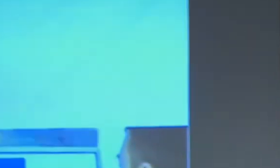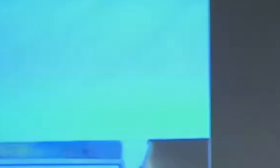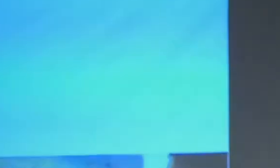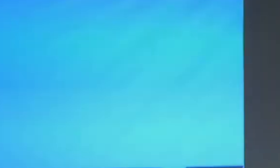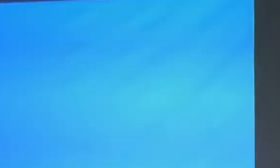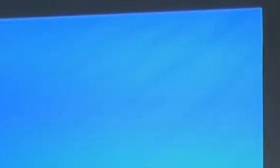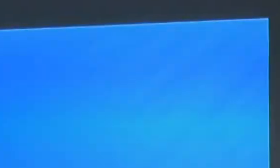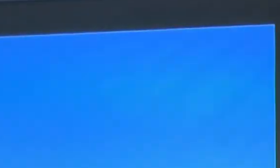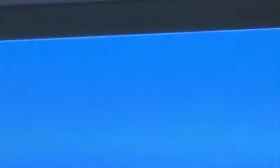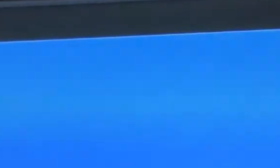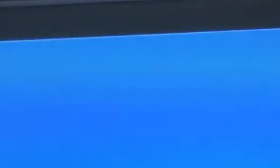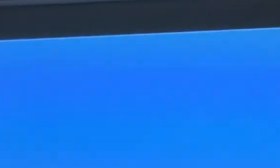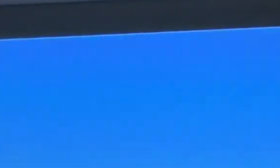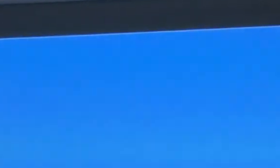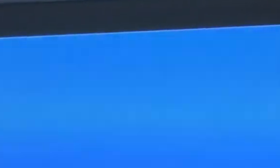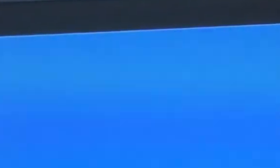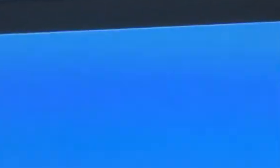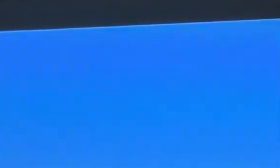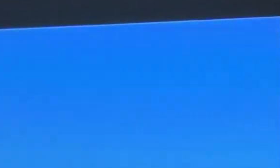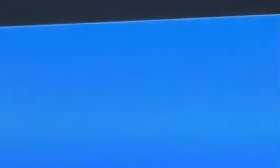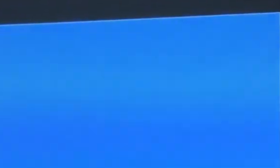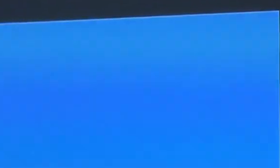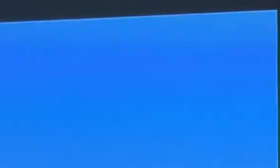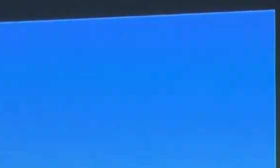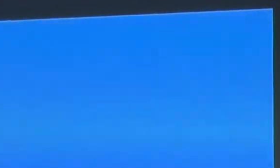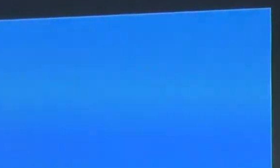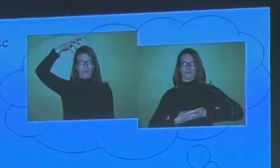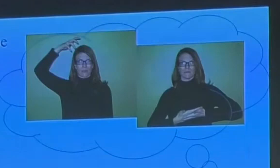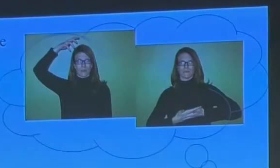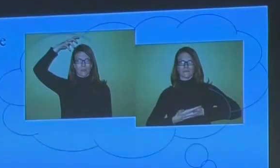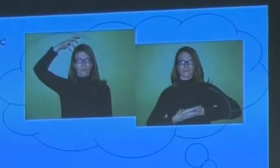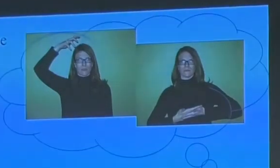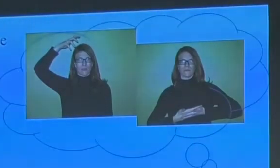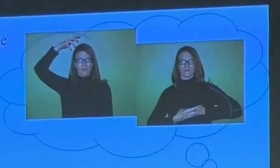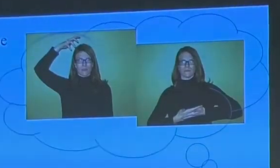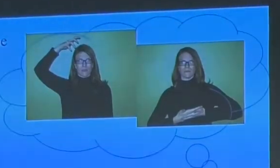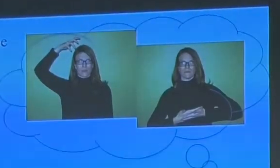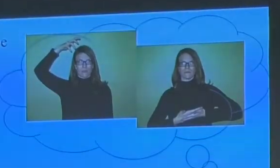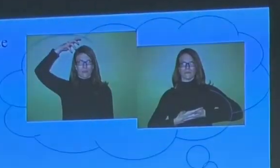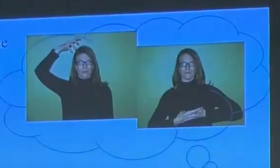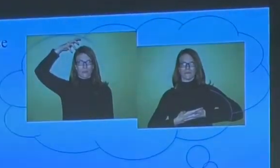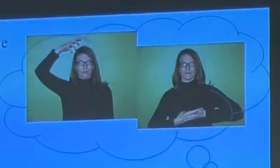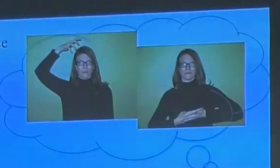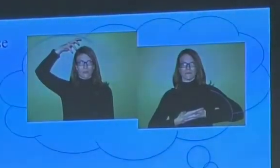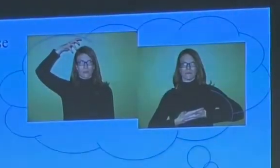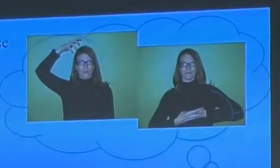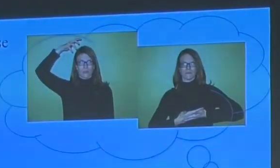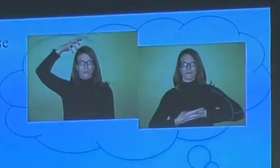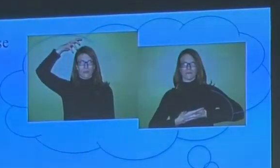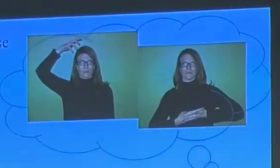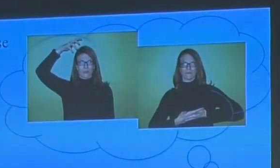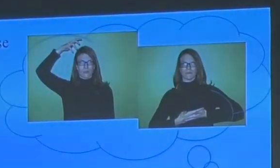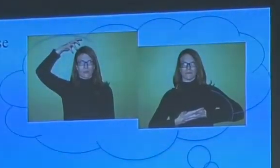aquí tenían que contestar no, león, bebé, no se parecen en nada. Pero las señas